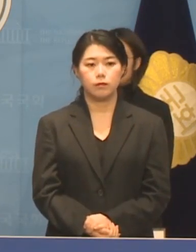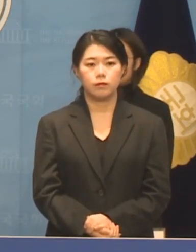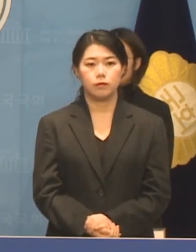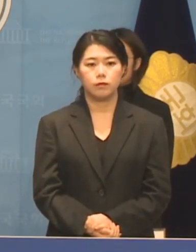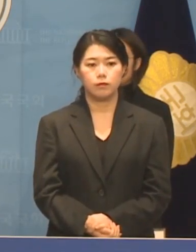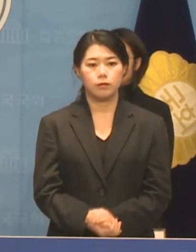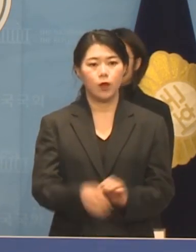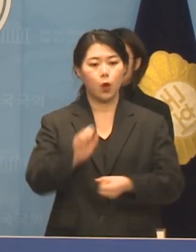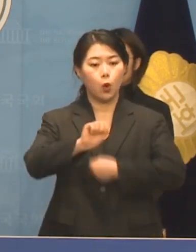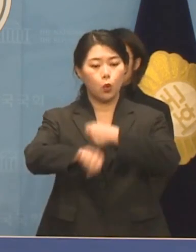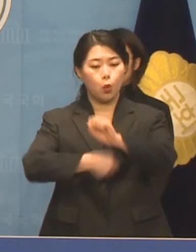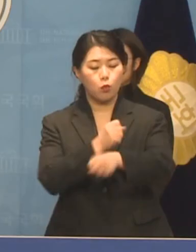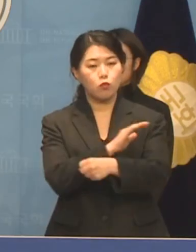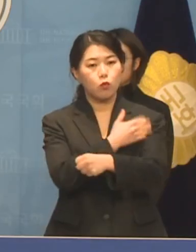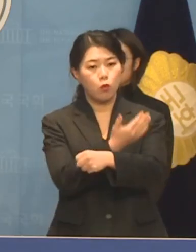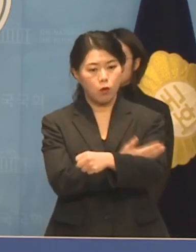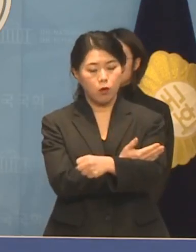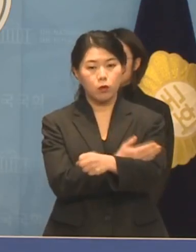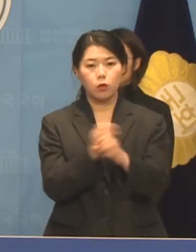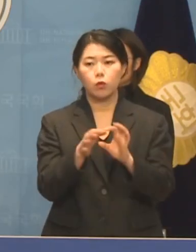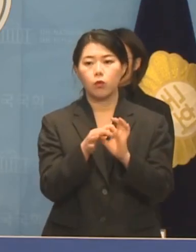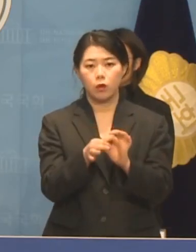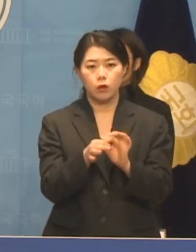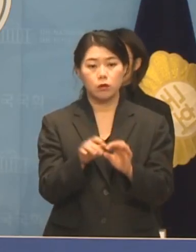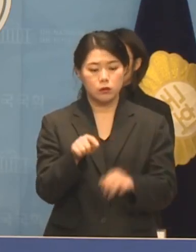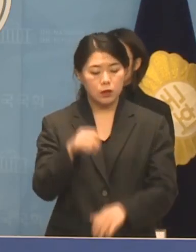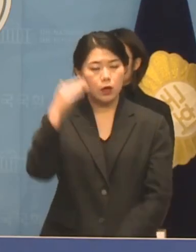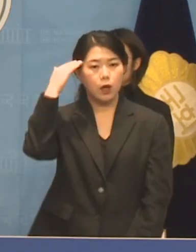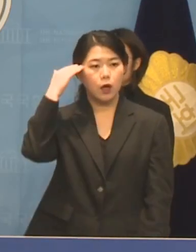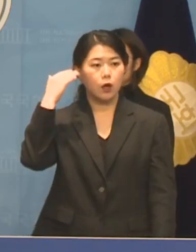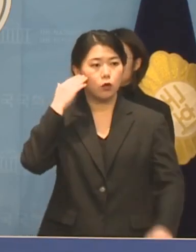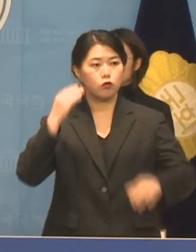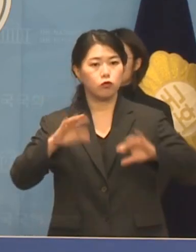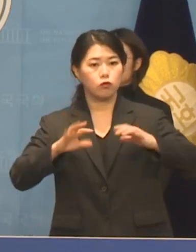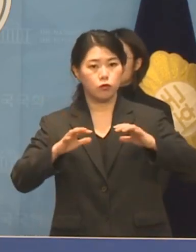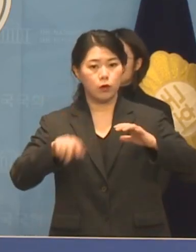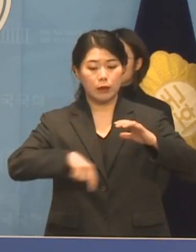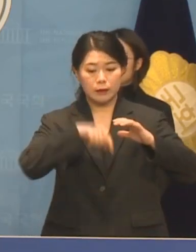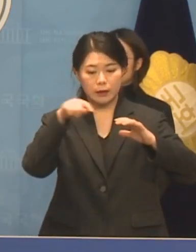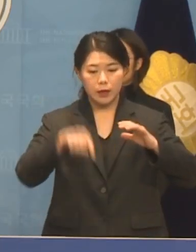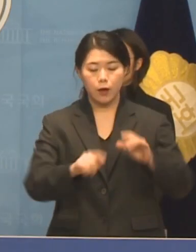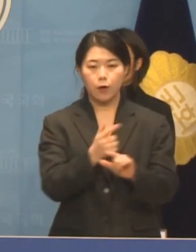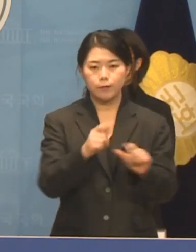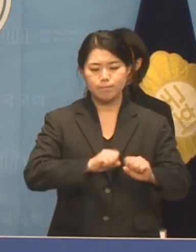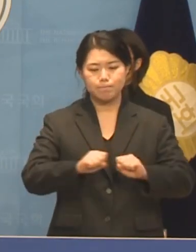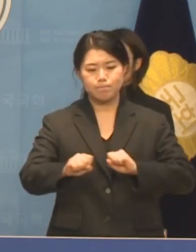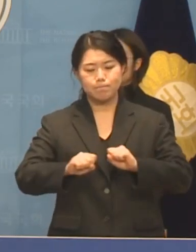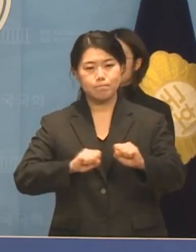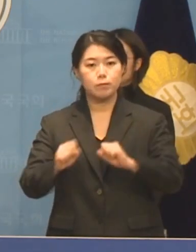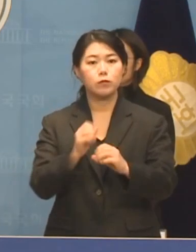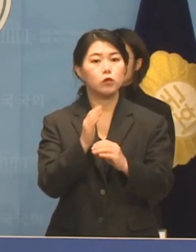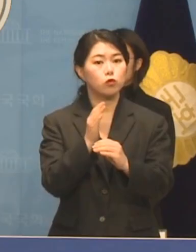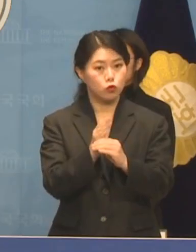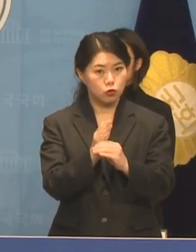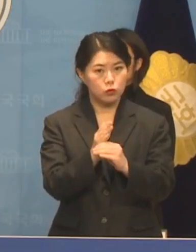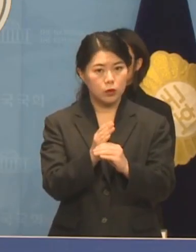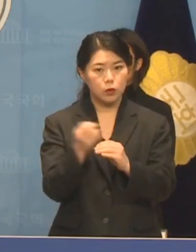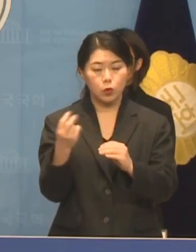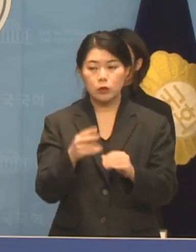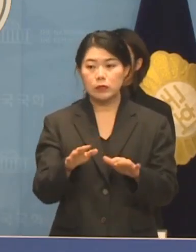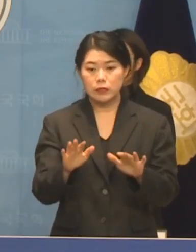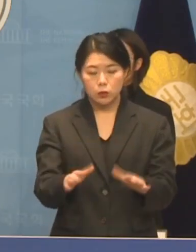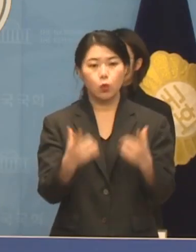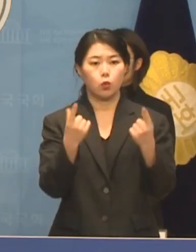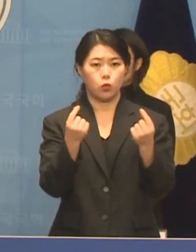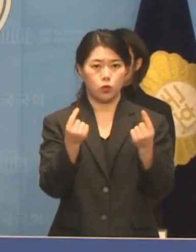소위 이 동물권 관련된 한국 사회에서 가장 왕성한 활동을 펼쳐왔던, 그리고 지금도 펼치고